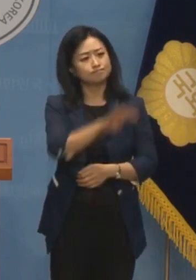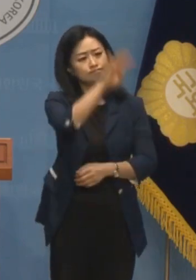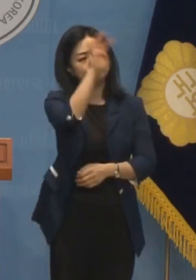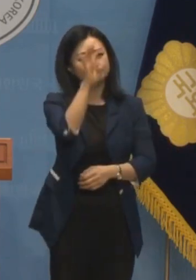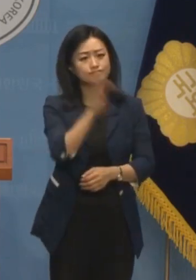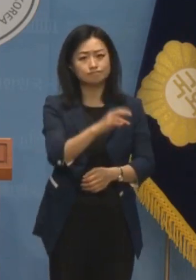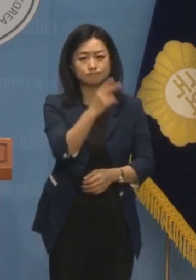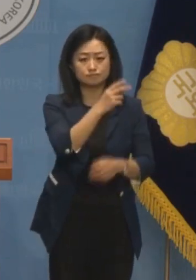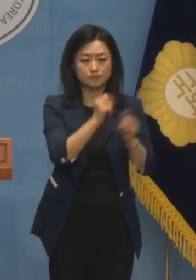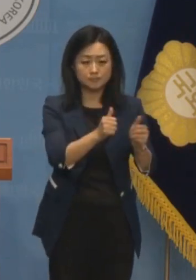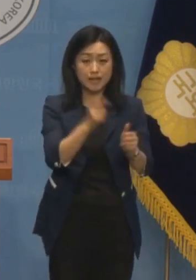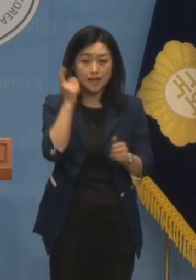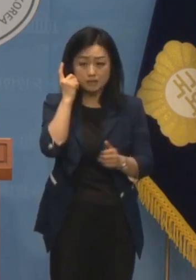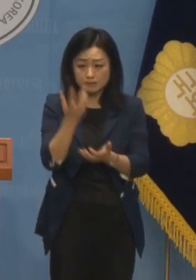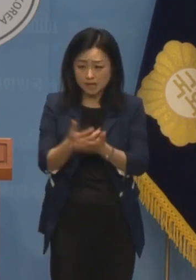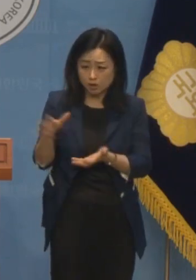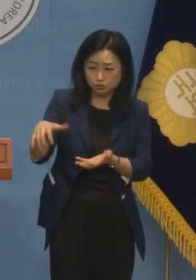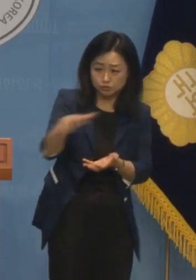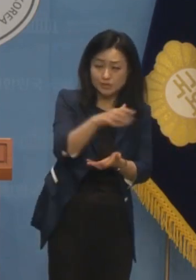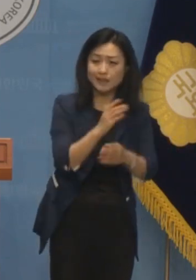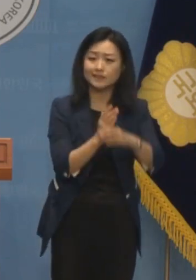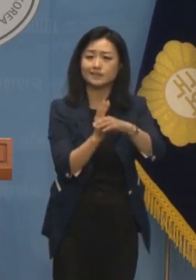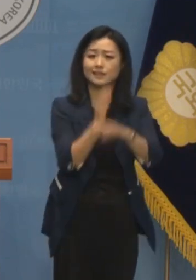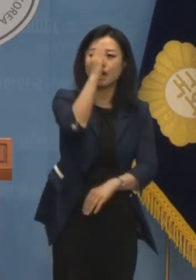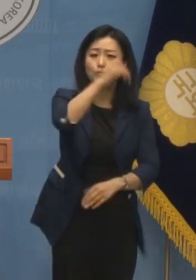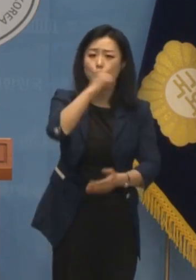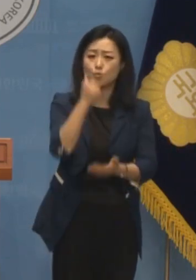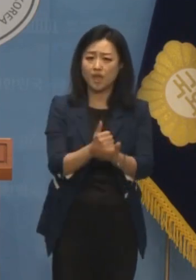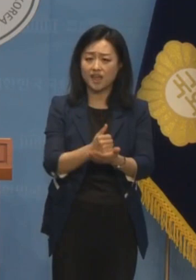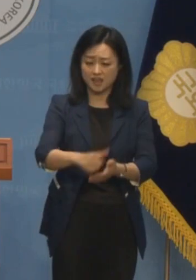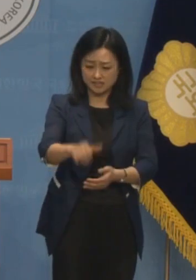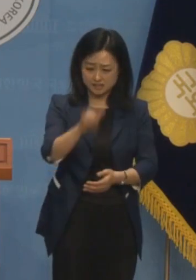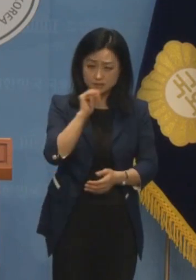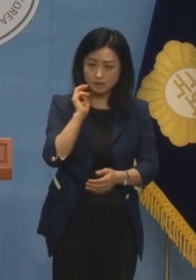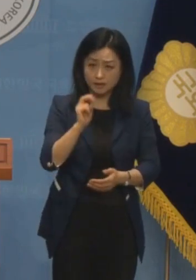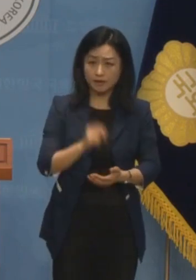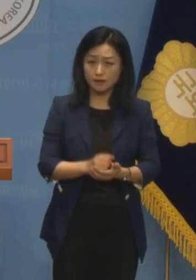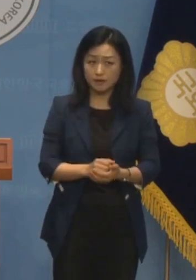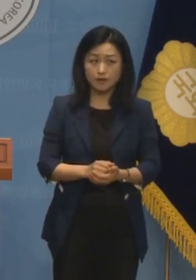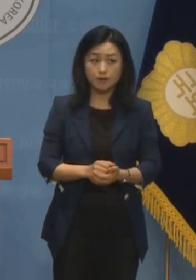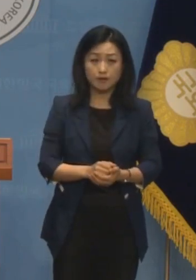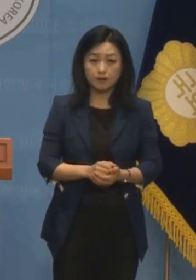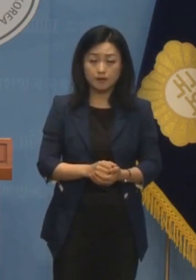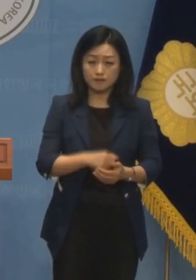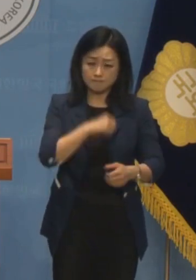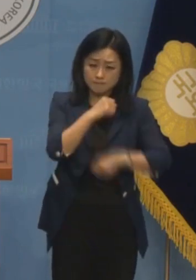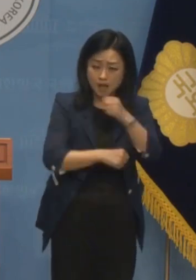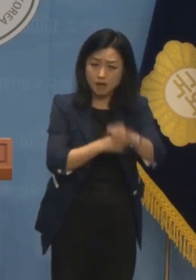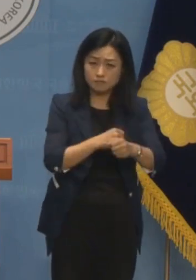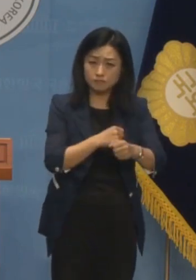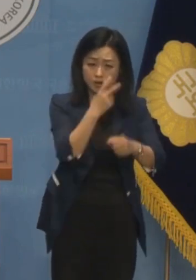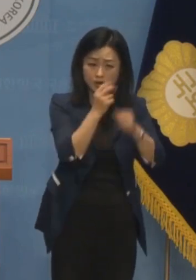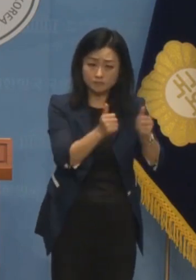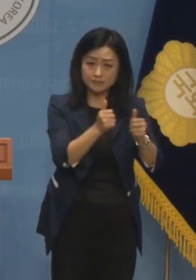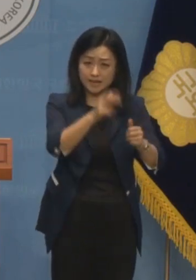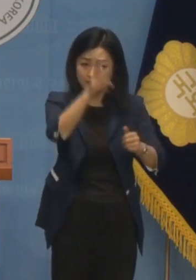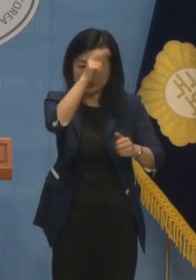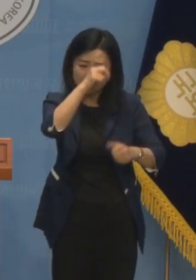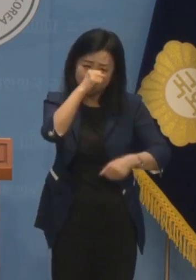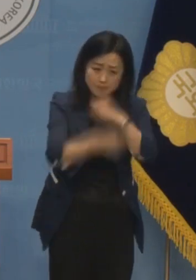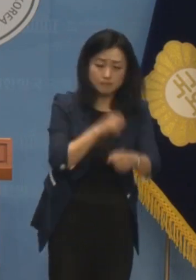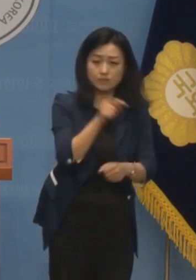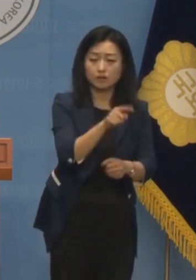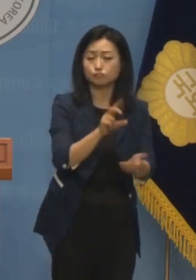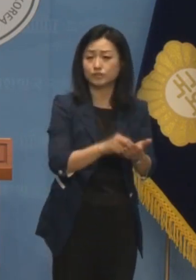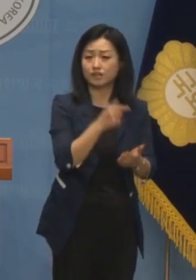수사기관의 통신자료 수집의 남용에 해당합니다. 통제받지 않은 경찰의 자의적 판단이